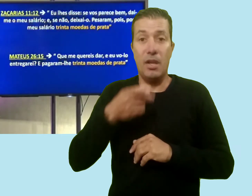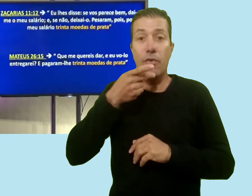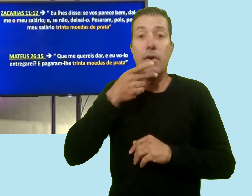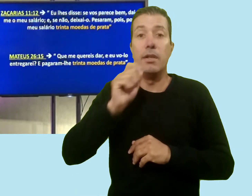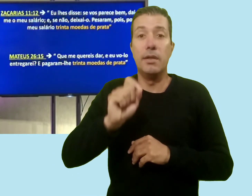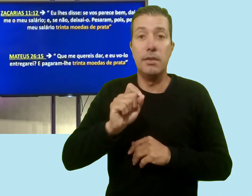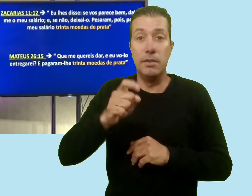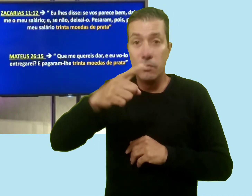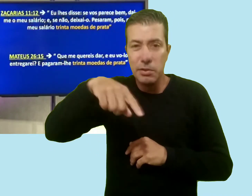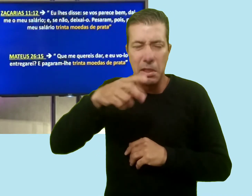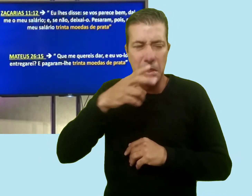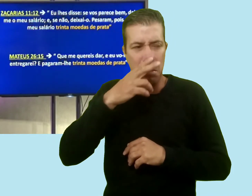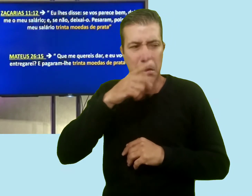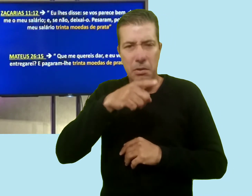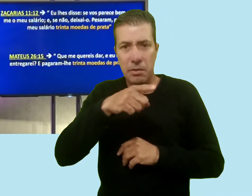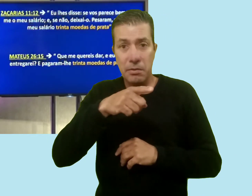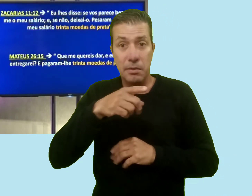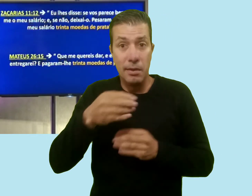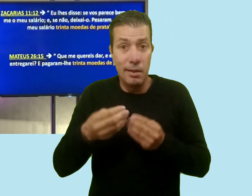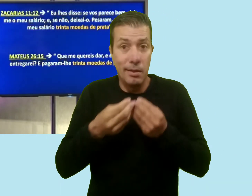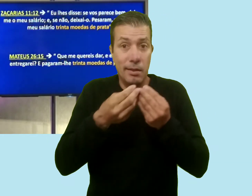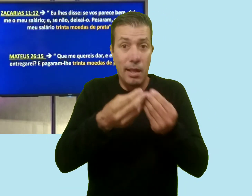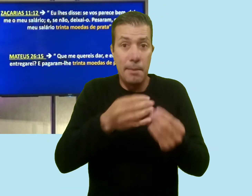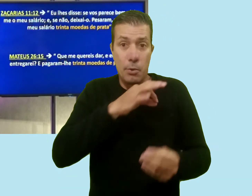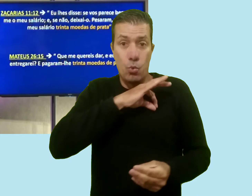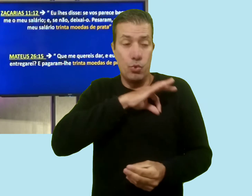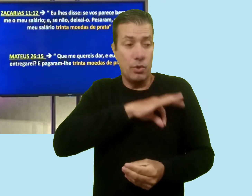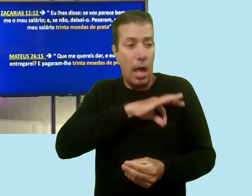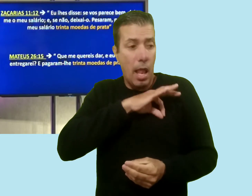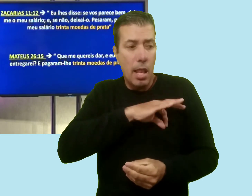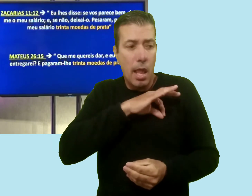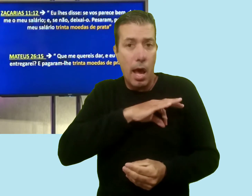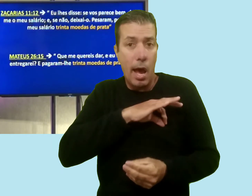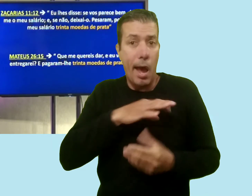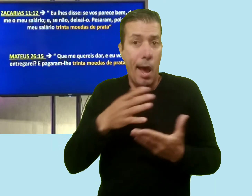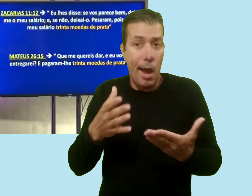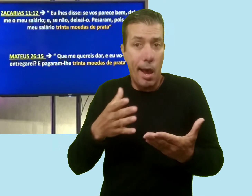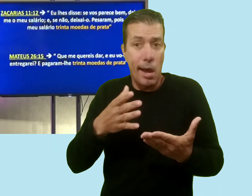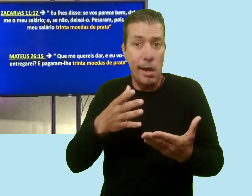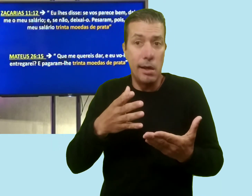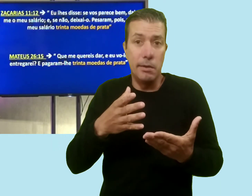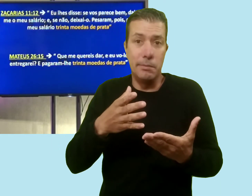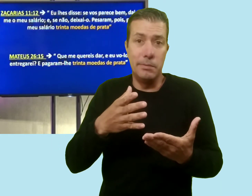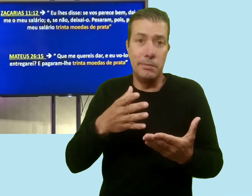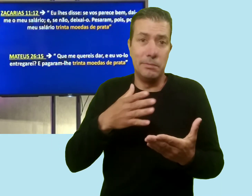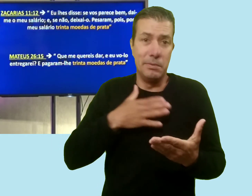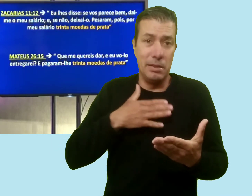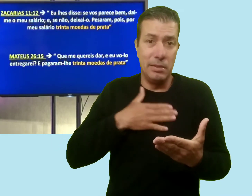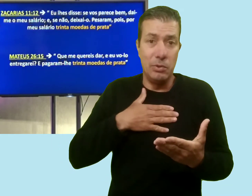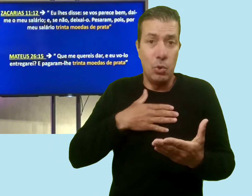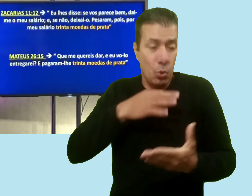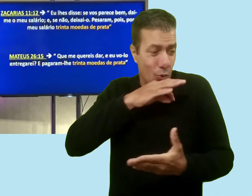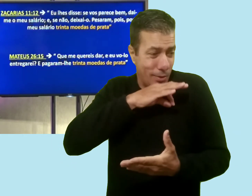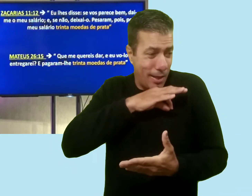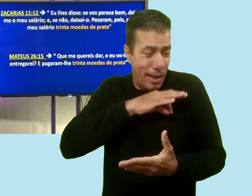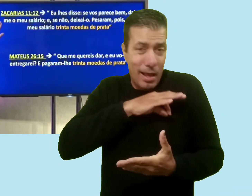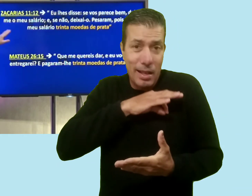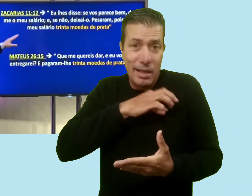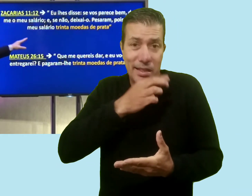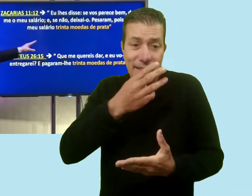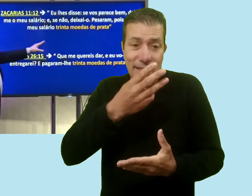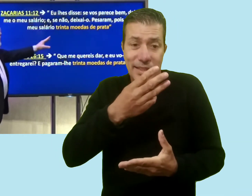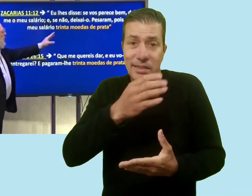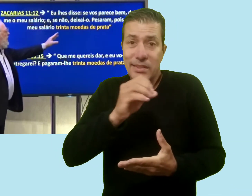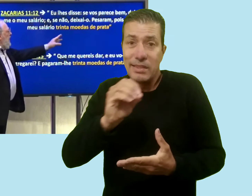Zacarias 11:12, eu lhes disse, se vos parece bem, dai-me o meu salário, e se não, deixai-o. Pesaram, pois, por